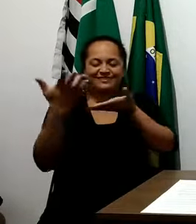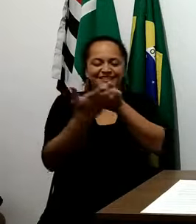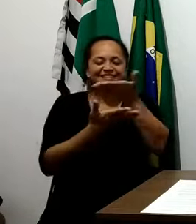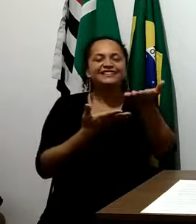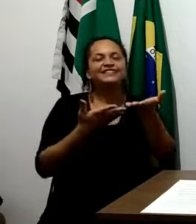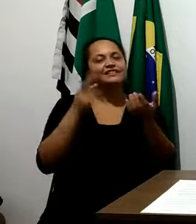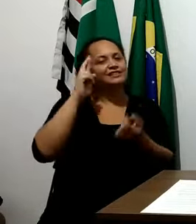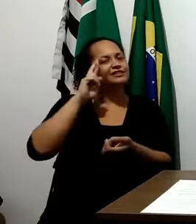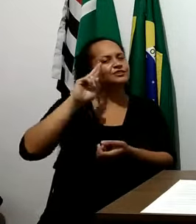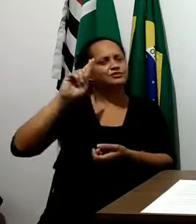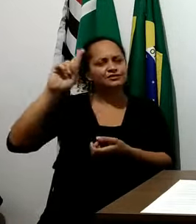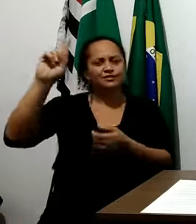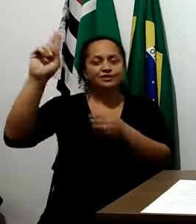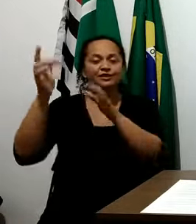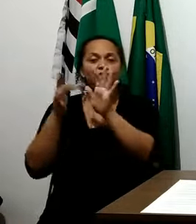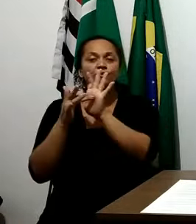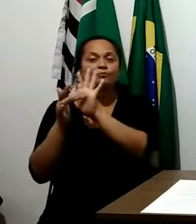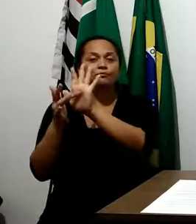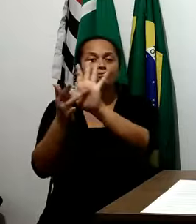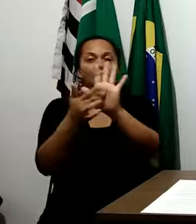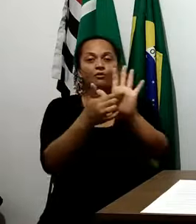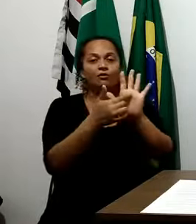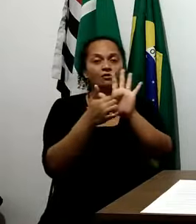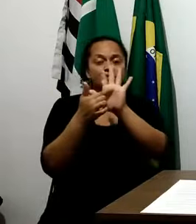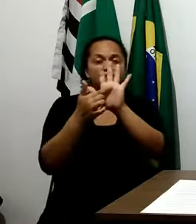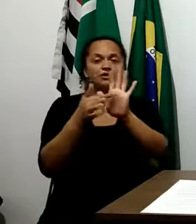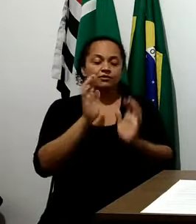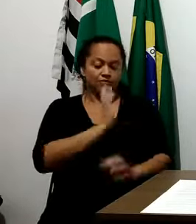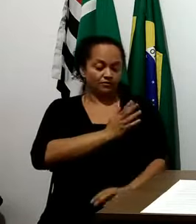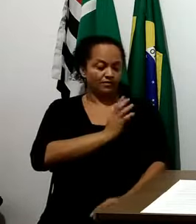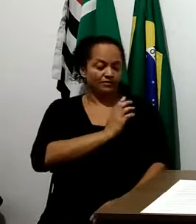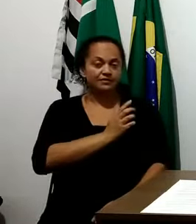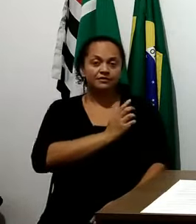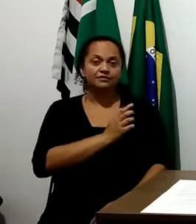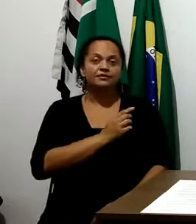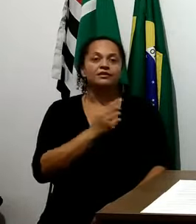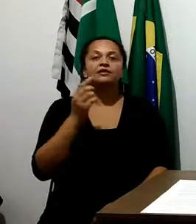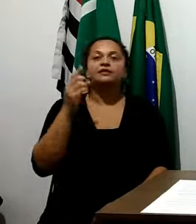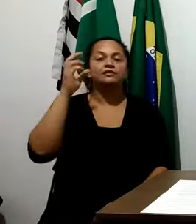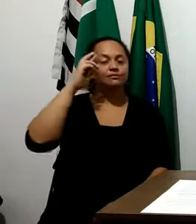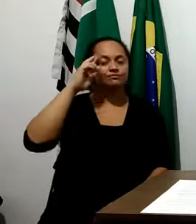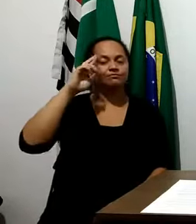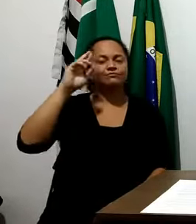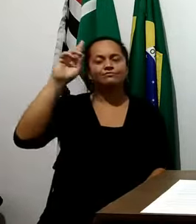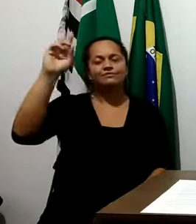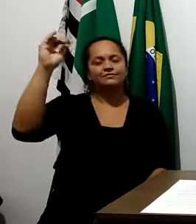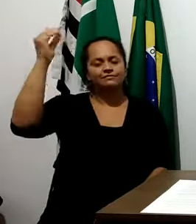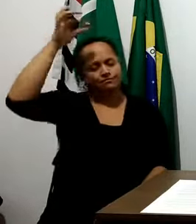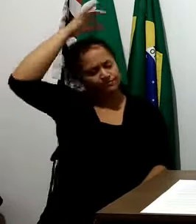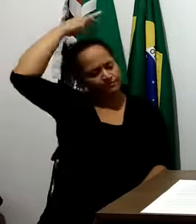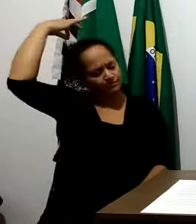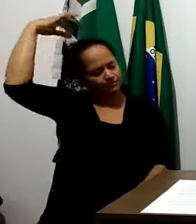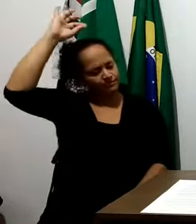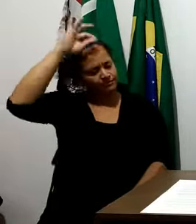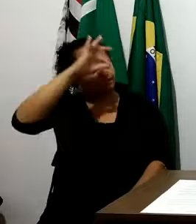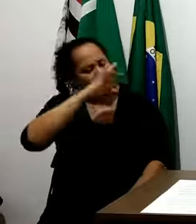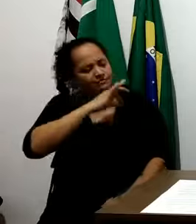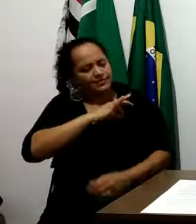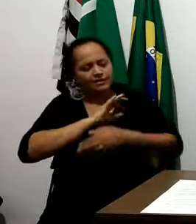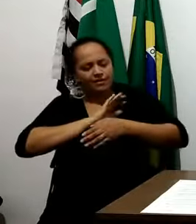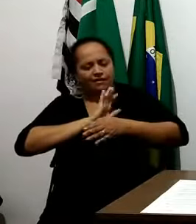nos nossos corações, que o teu Espírito Santo abra os nossos olhos espirituais para compreender de uma